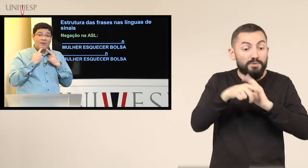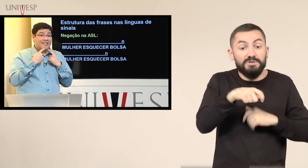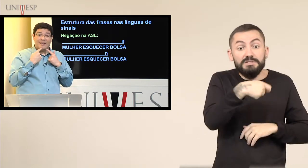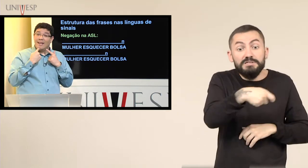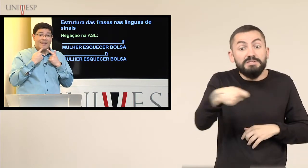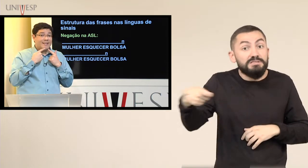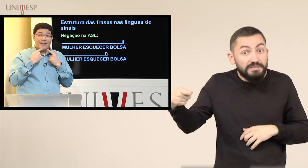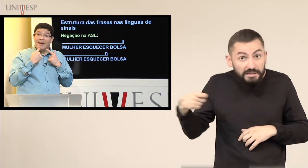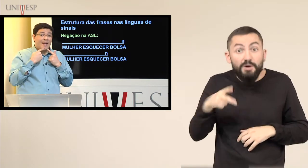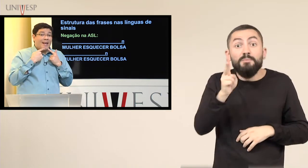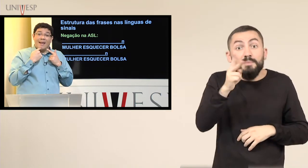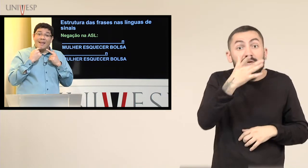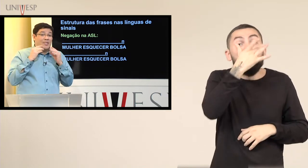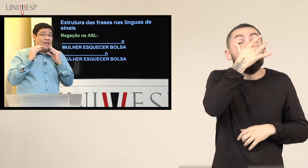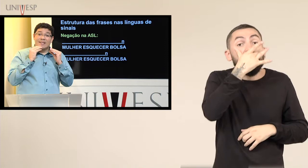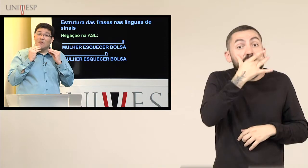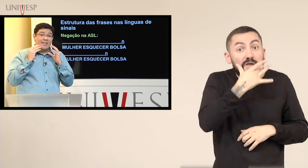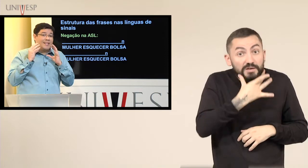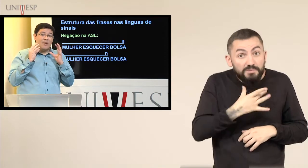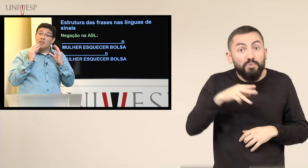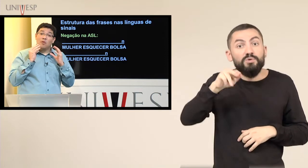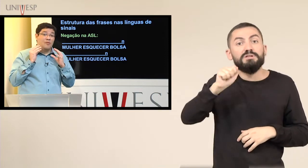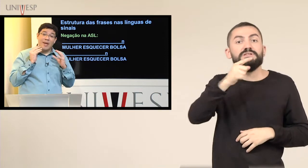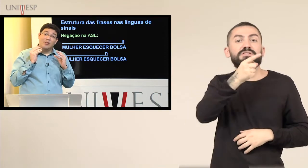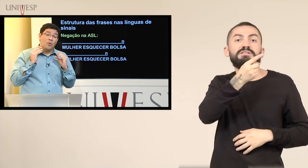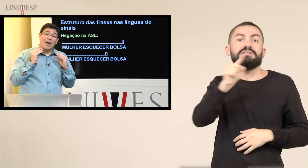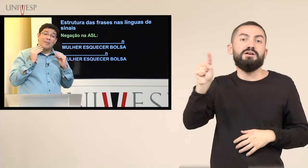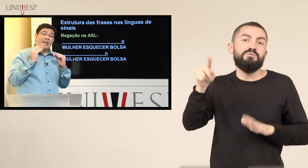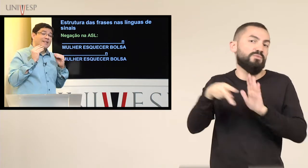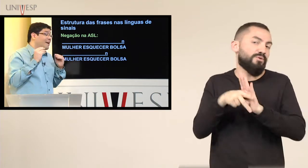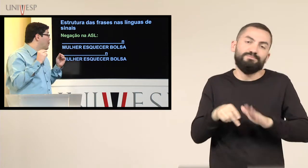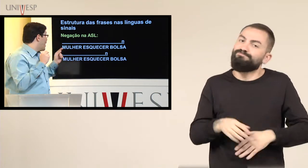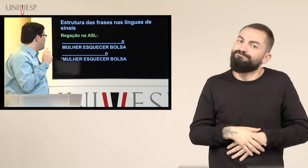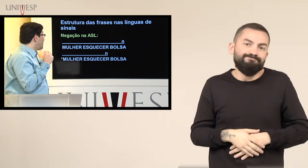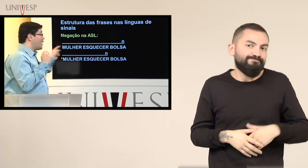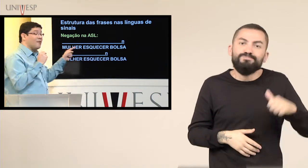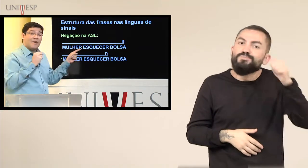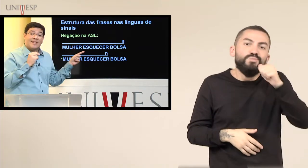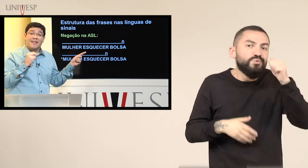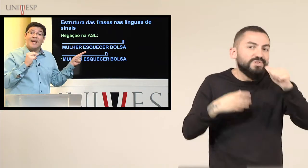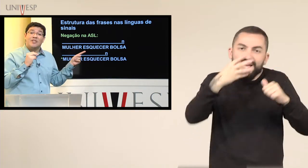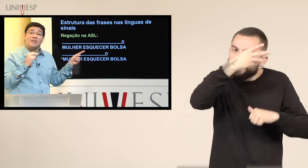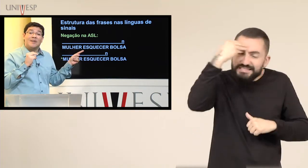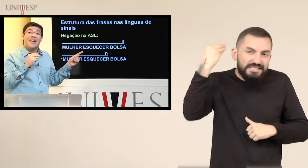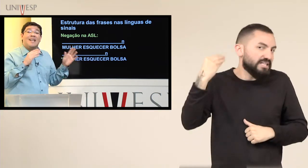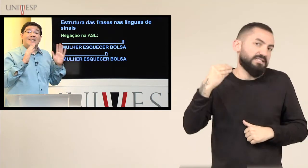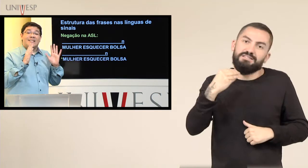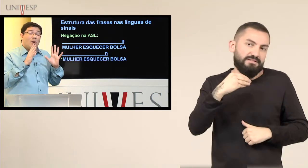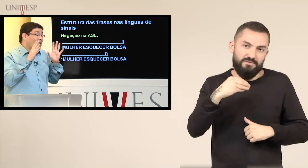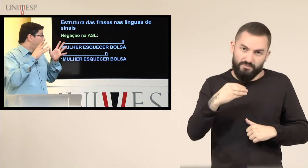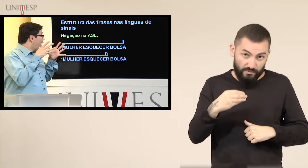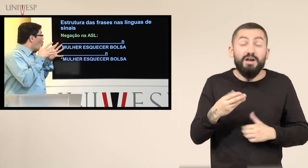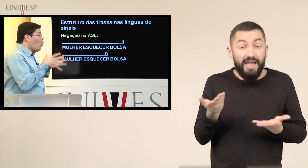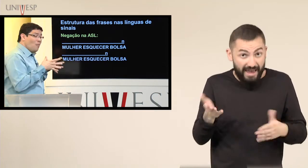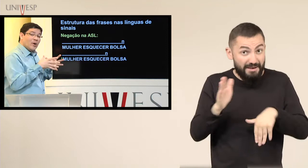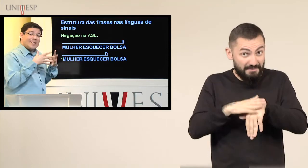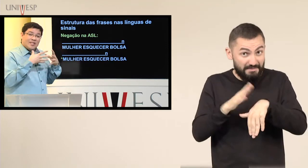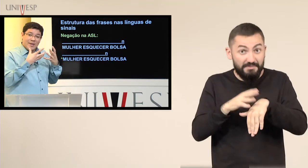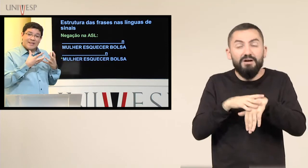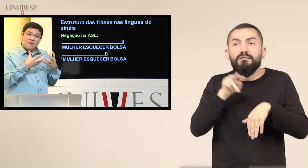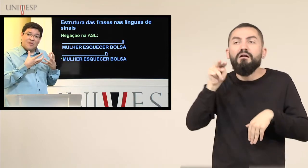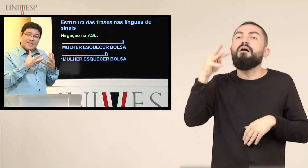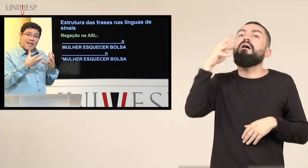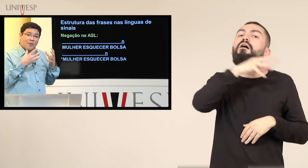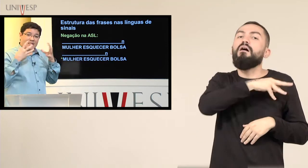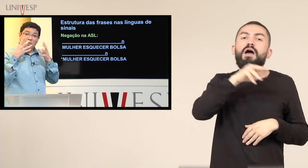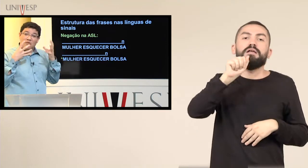preciso fazer essa expressão facial, esse movimento com a cabeça, para indicar que a frase é negativa. Se eu interrompo essa